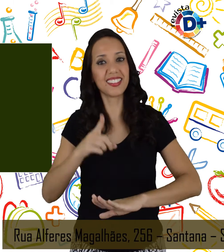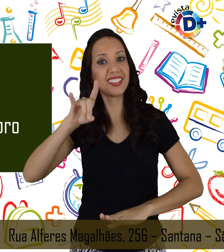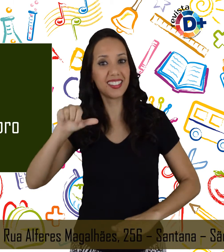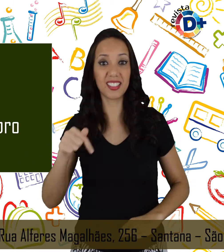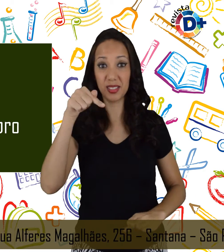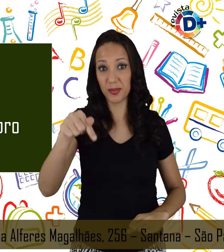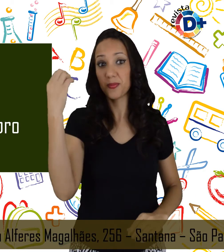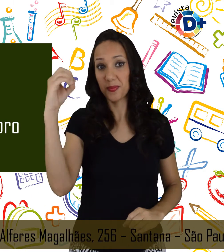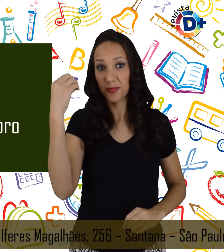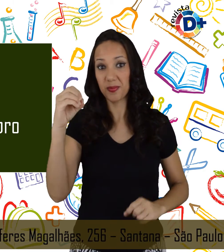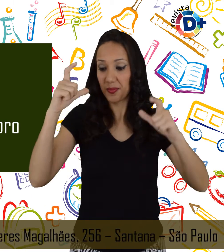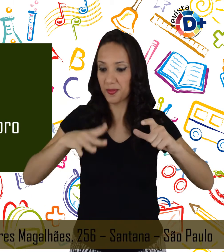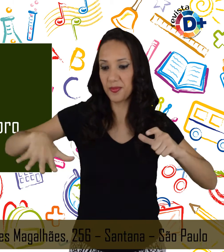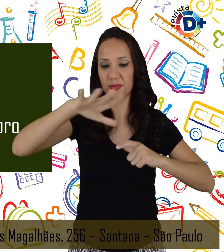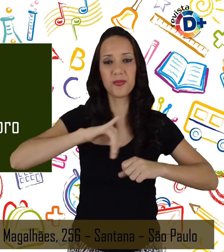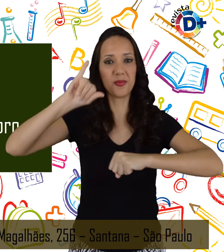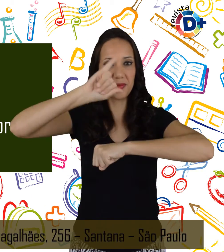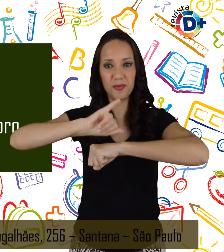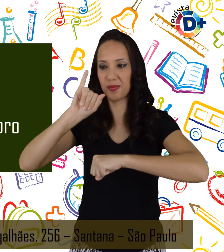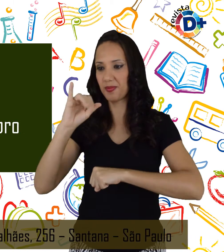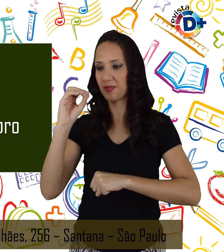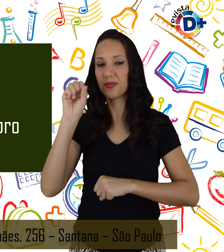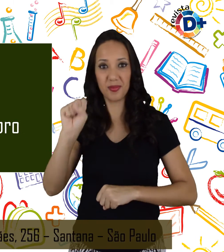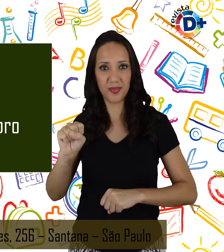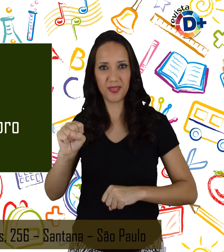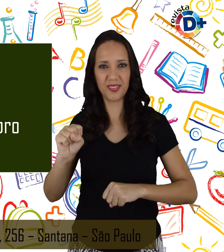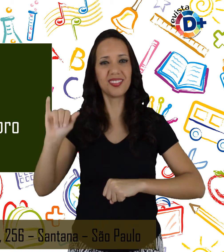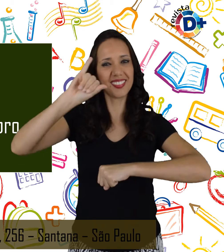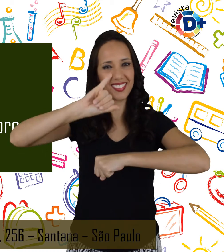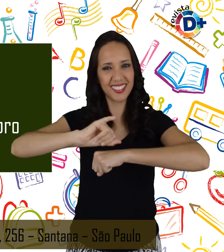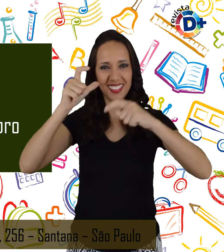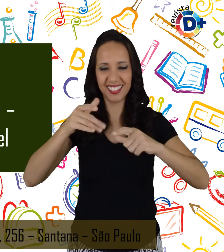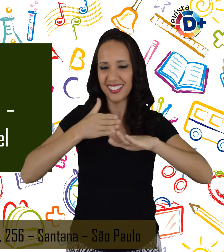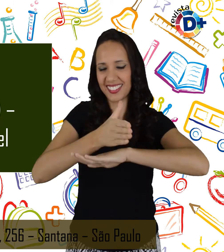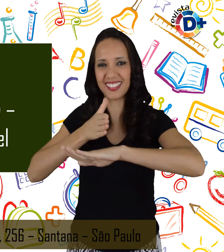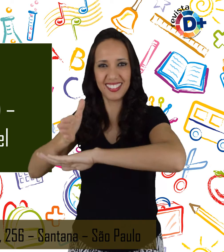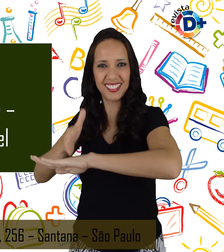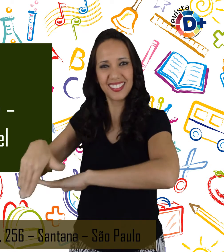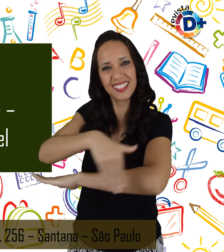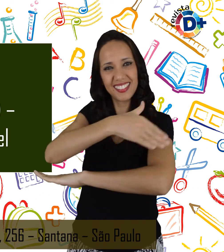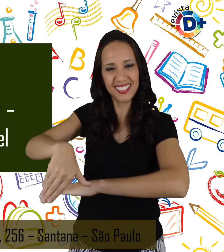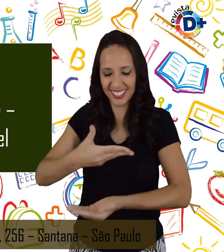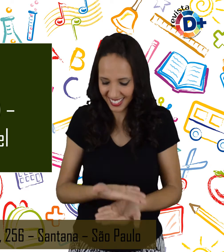local núcleo e oeci sede unidade acessível rua alferes magalhães